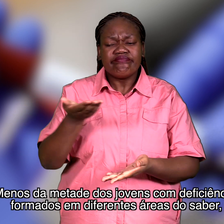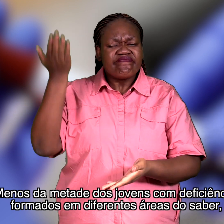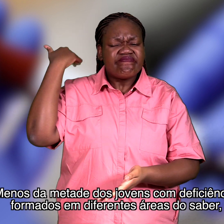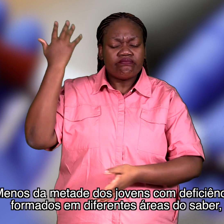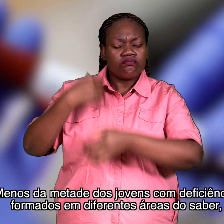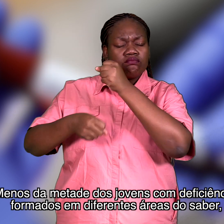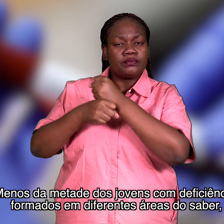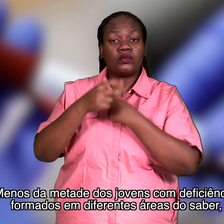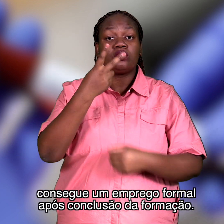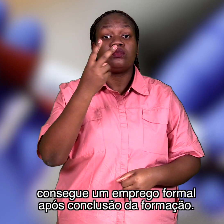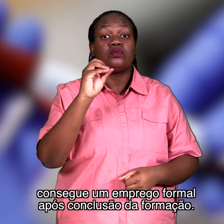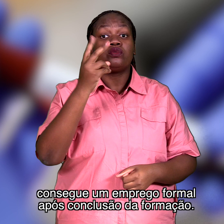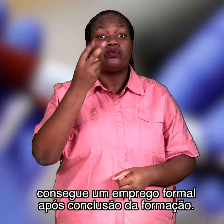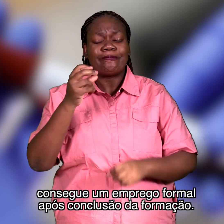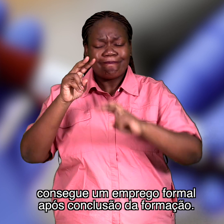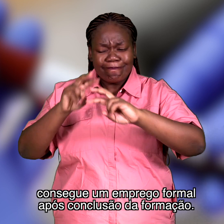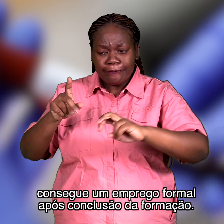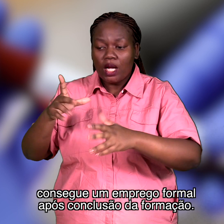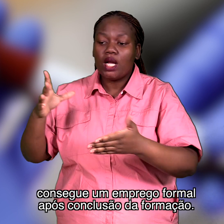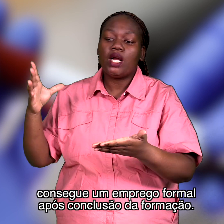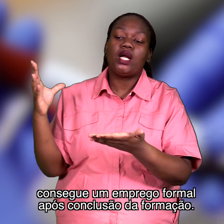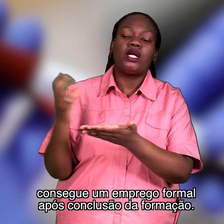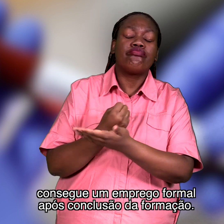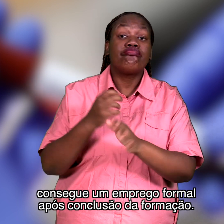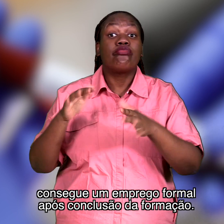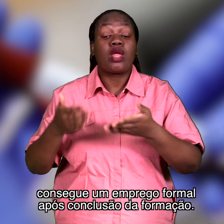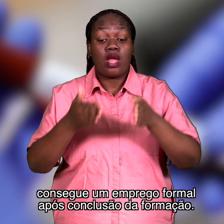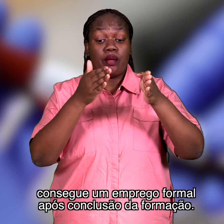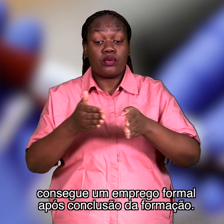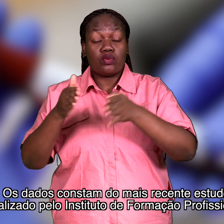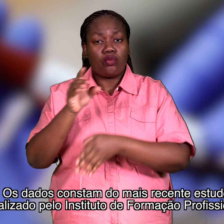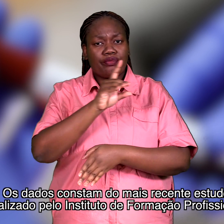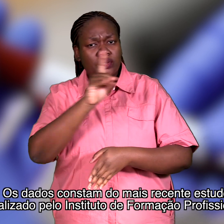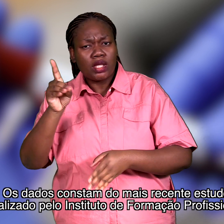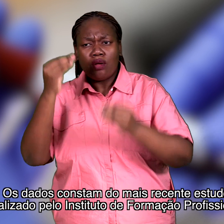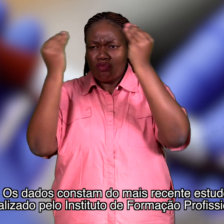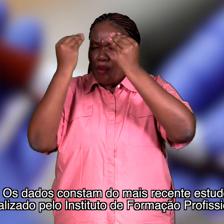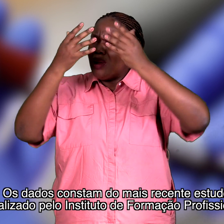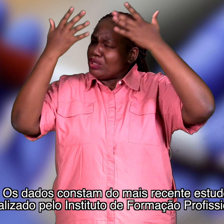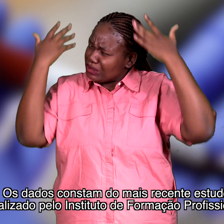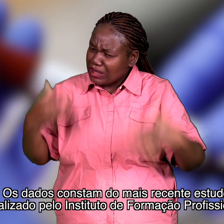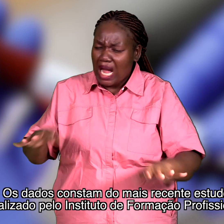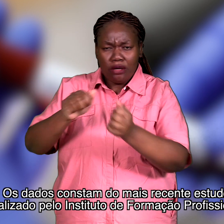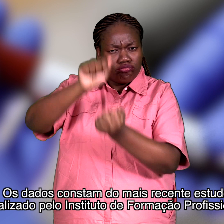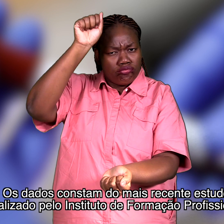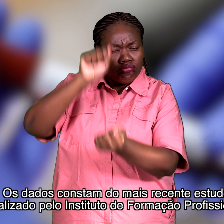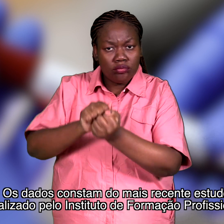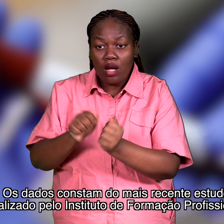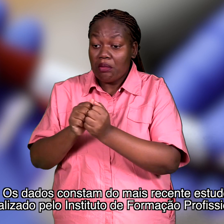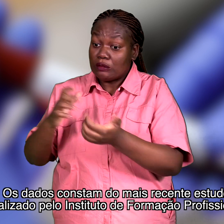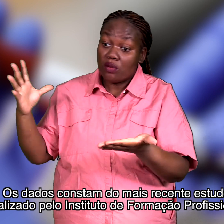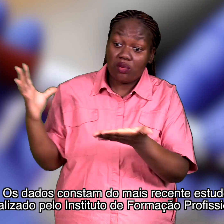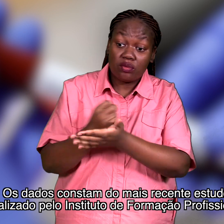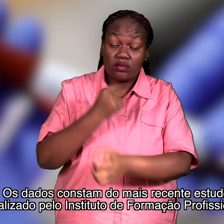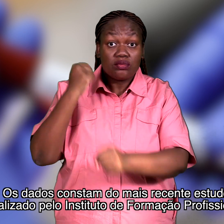em diferentes áreas do saber, conseguem o emprego formal após a conclusão da formação. Os dados constam do mais recente estudo